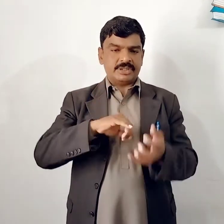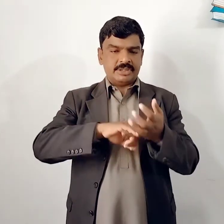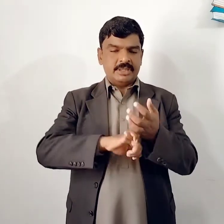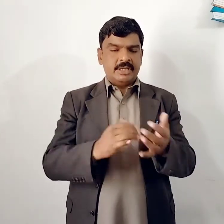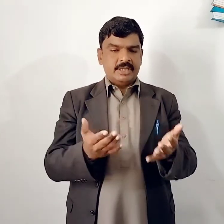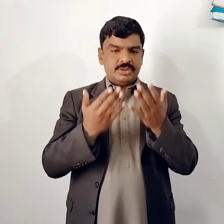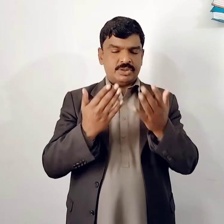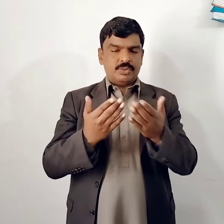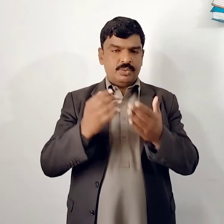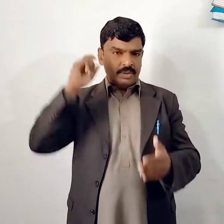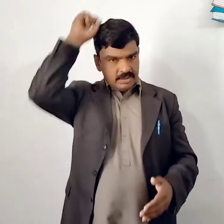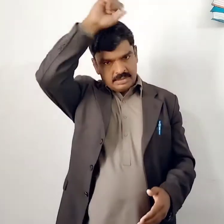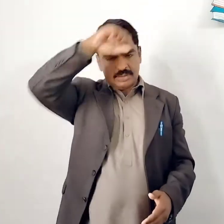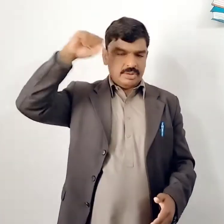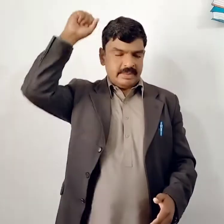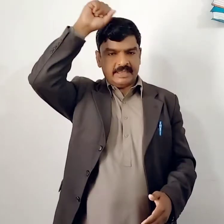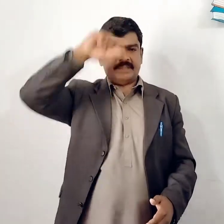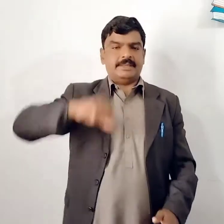एजुकेशन स्कूल टोबा टेक्सी।